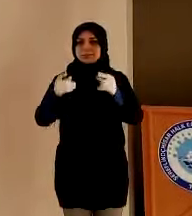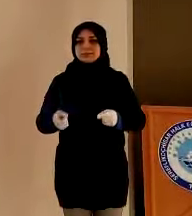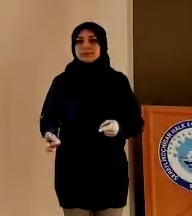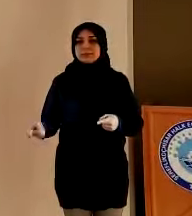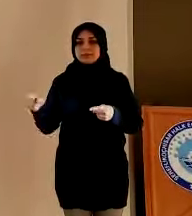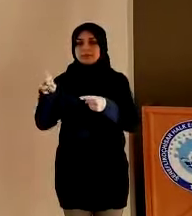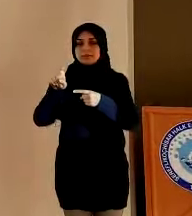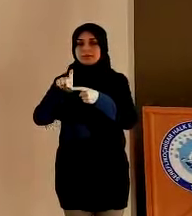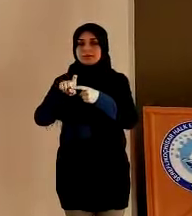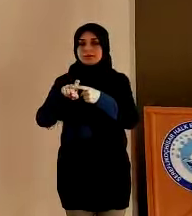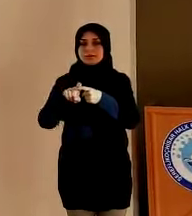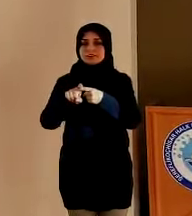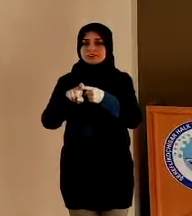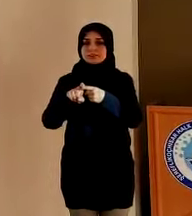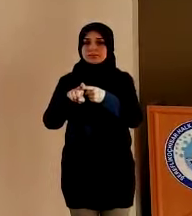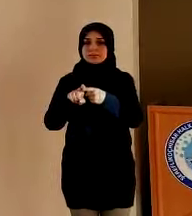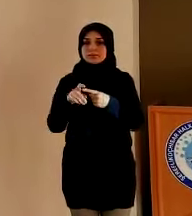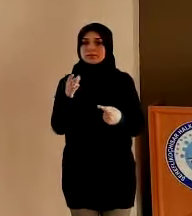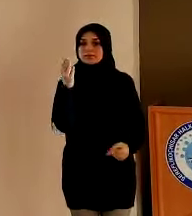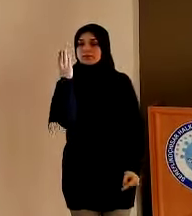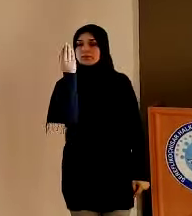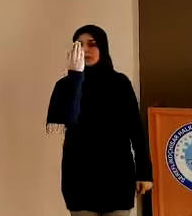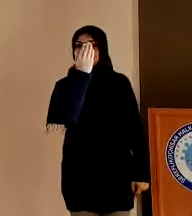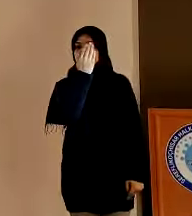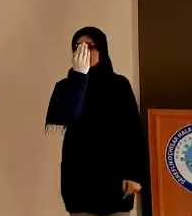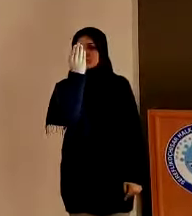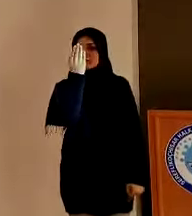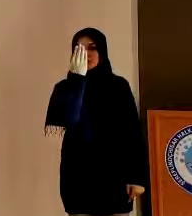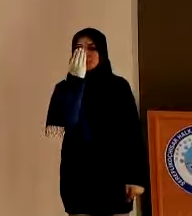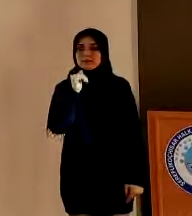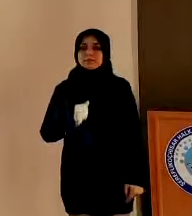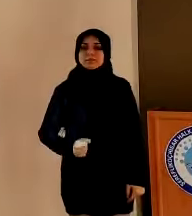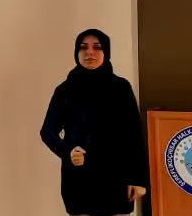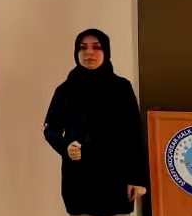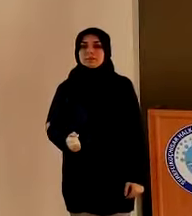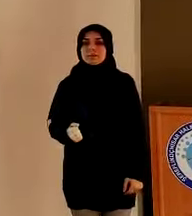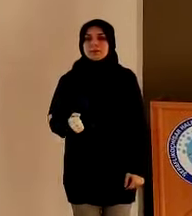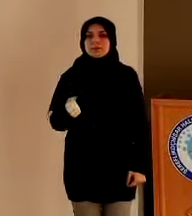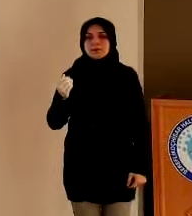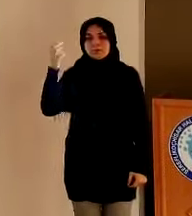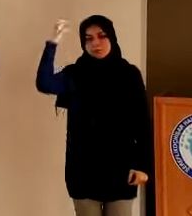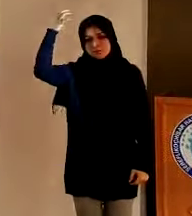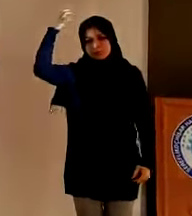Apartman, askı, ayna,